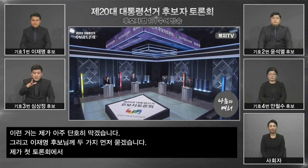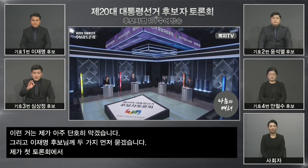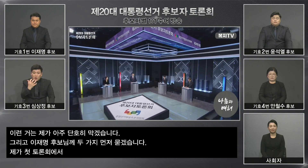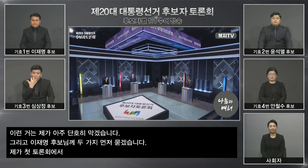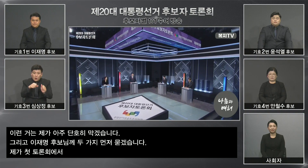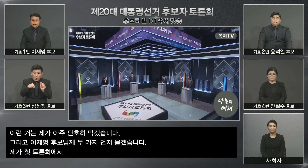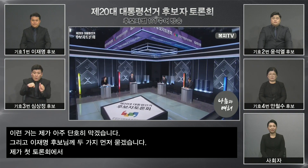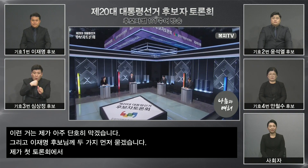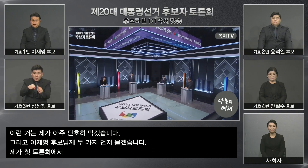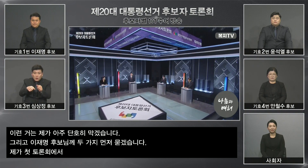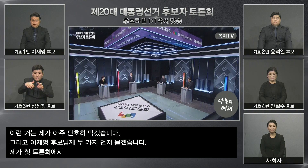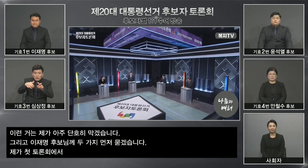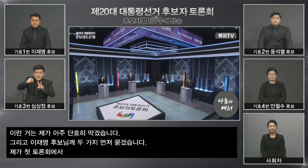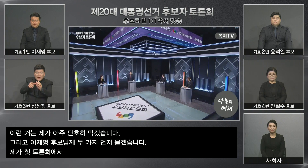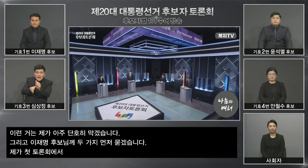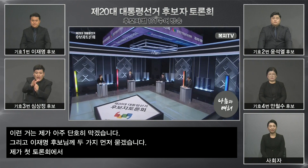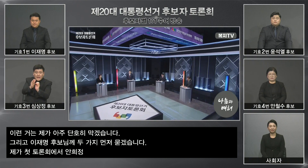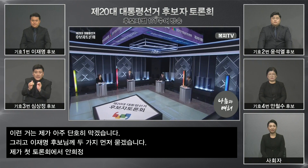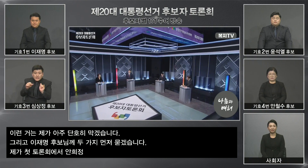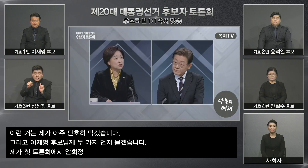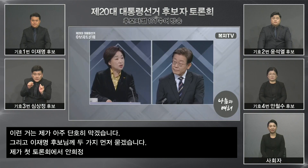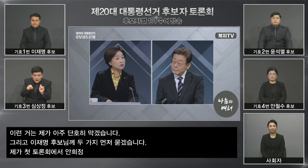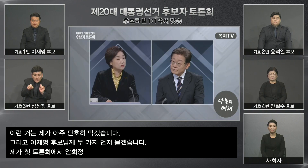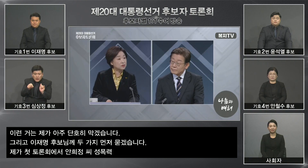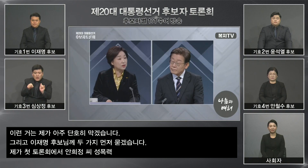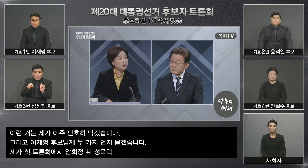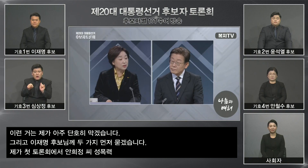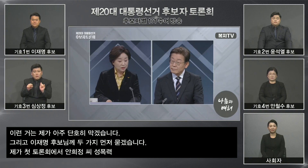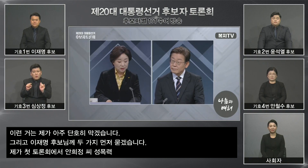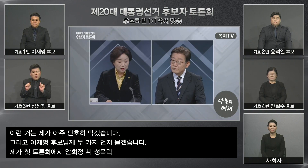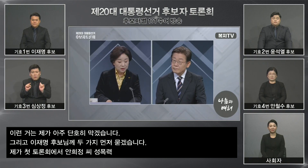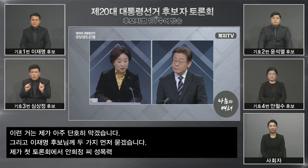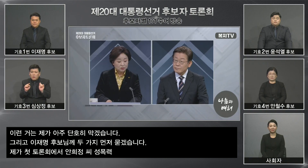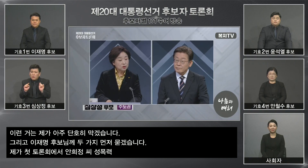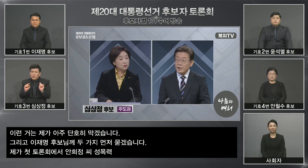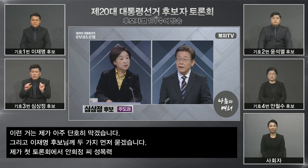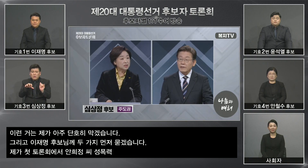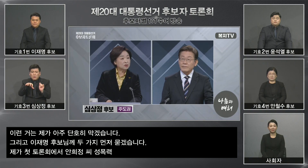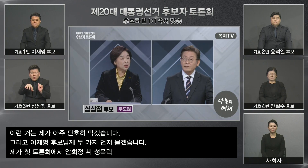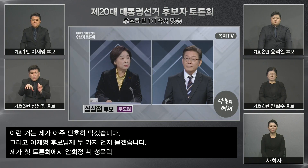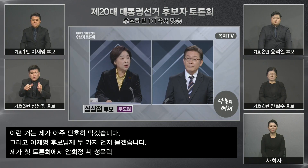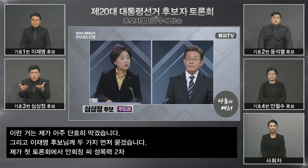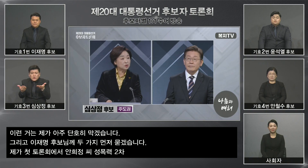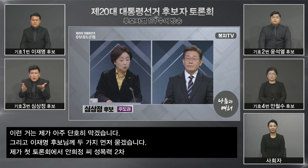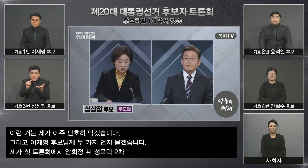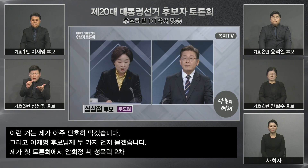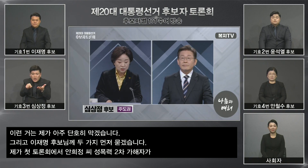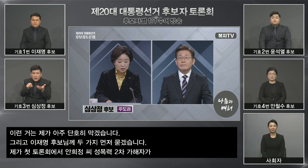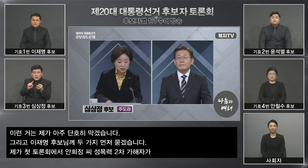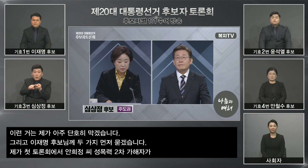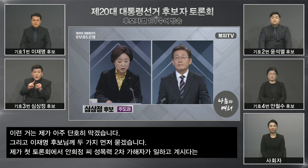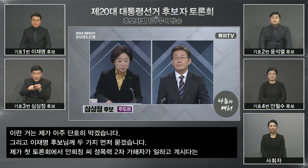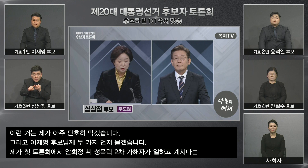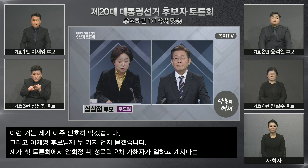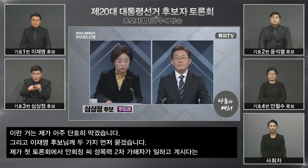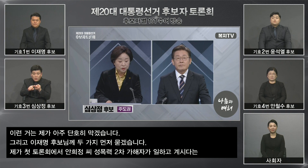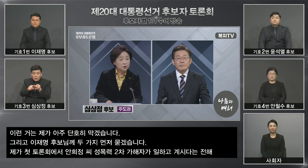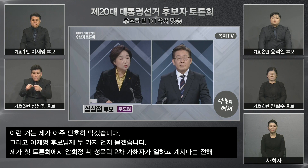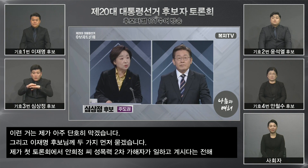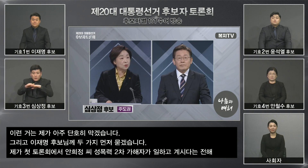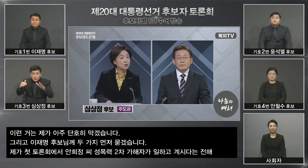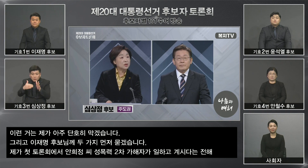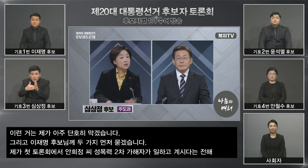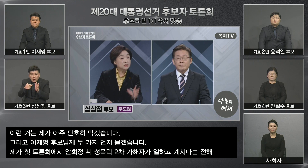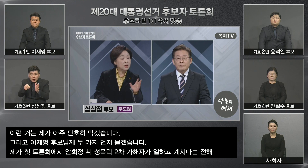2차 가해자가 선본에서 일하고 있다는 얘기를 전해드렸어요. 그 이후에 사실관계 파악을 해서 조치를 하셨는지 말씀해